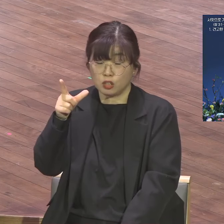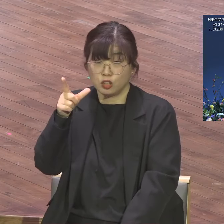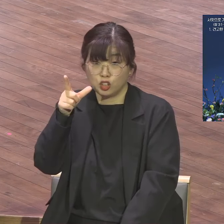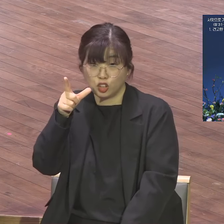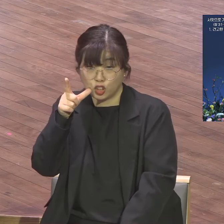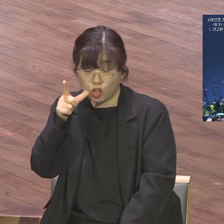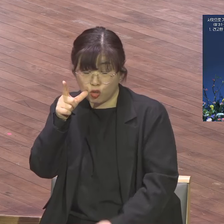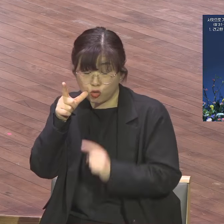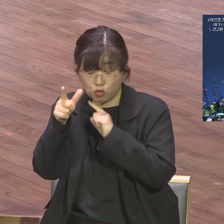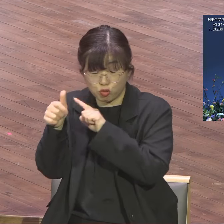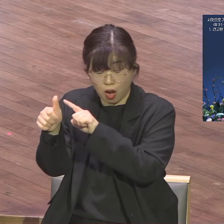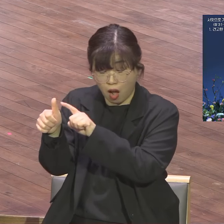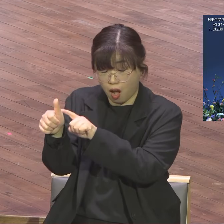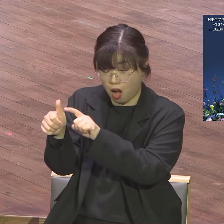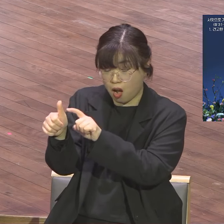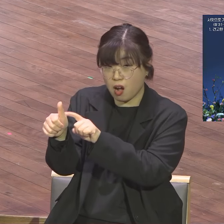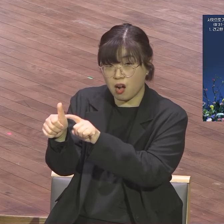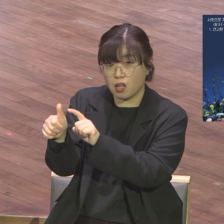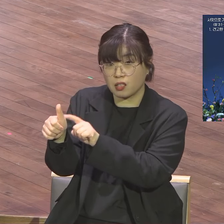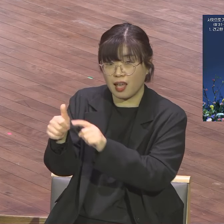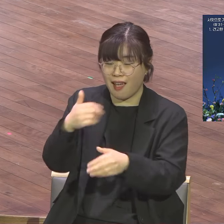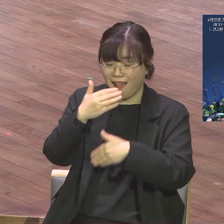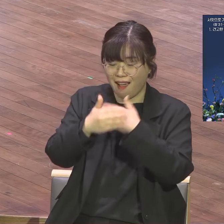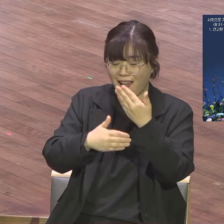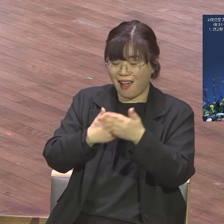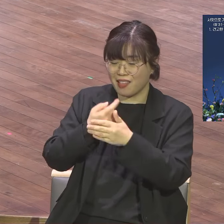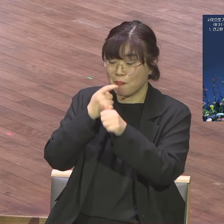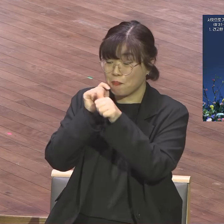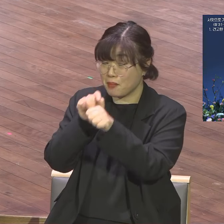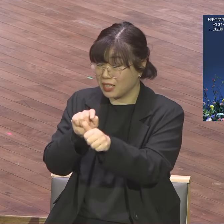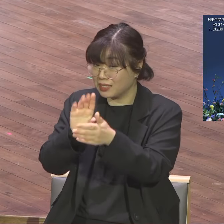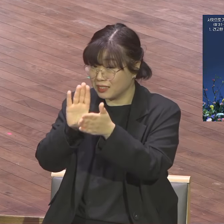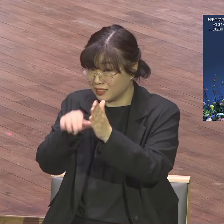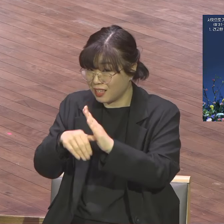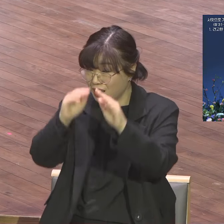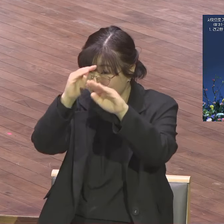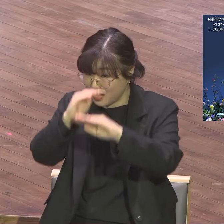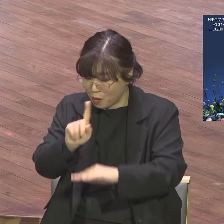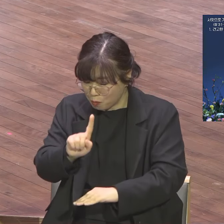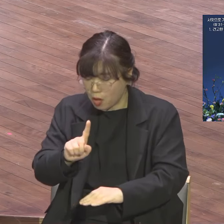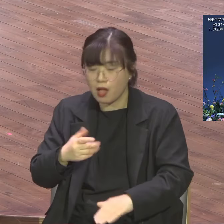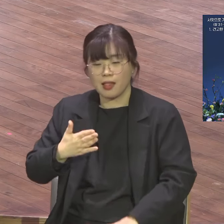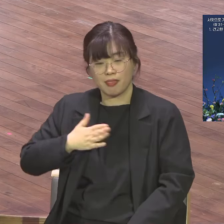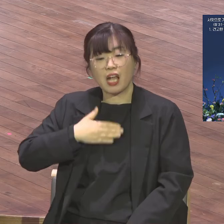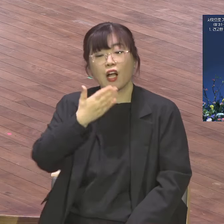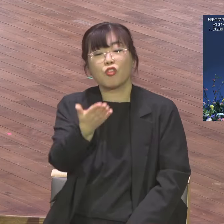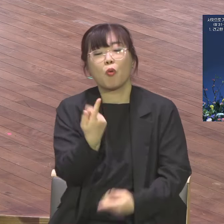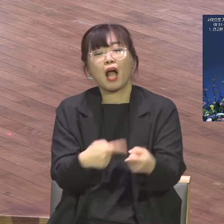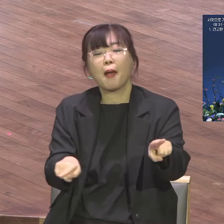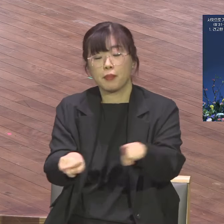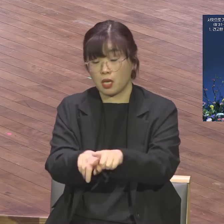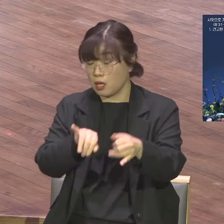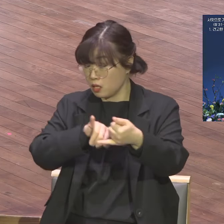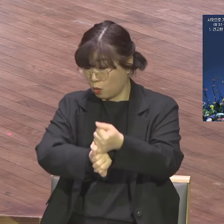됩니다. 하나님께서 여호수아에게 내가 너와 함께 할 것이라고 했어요.